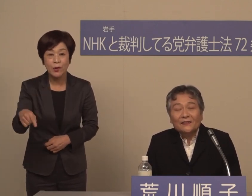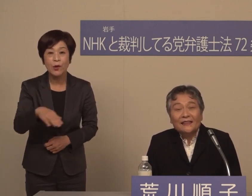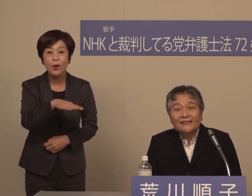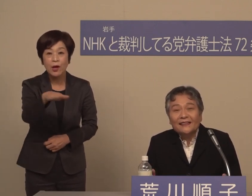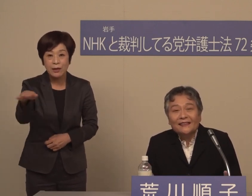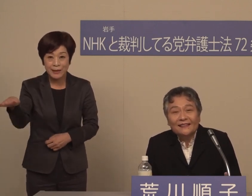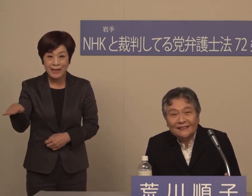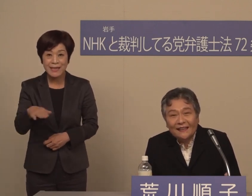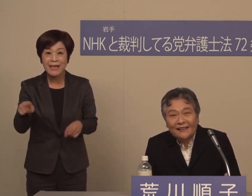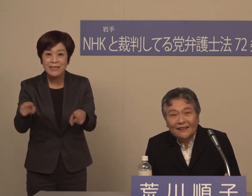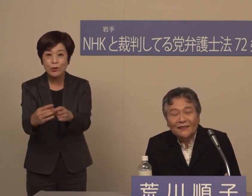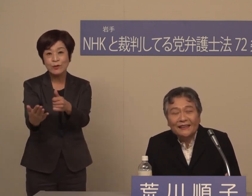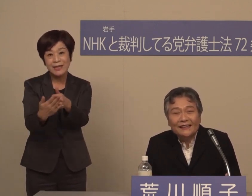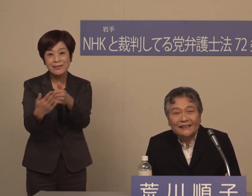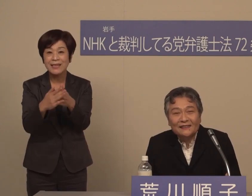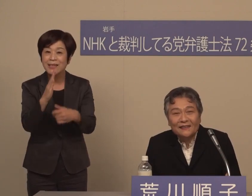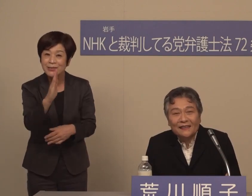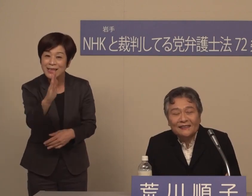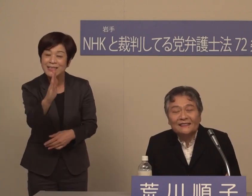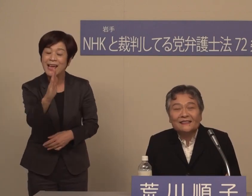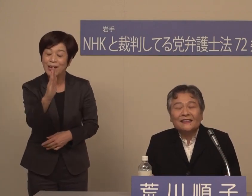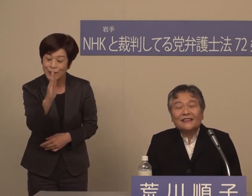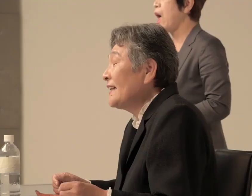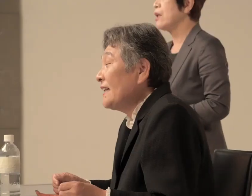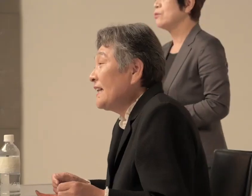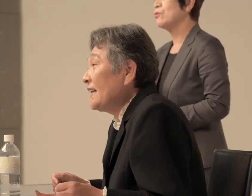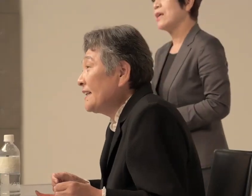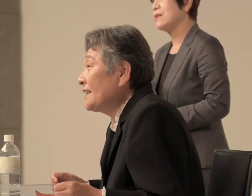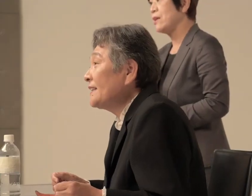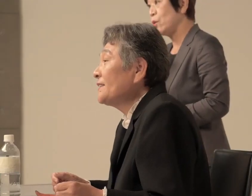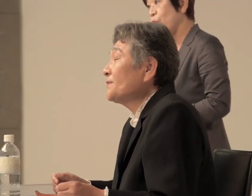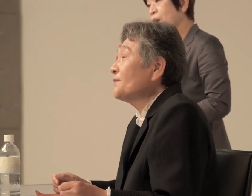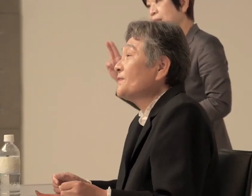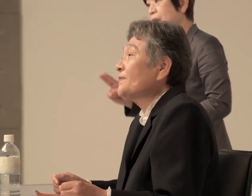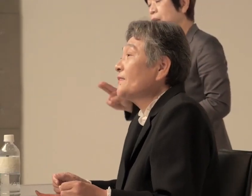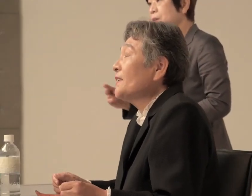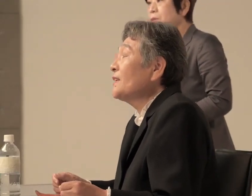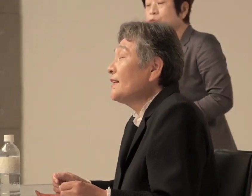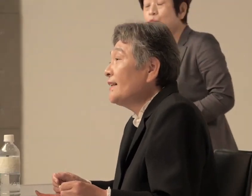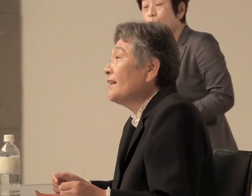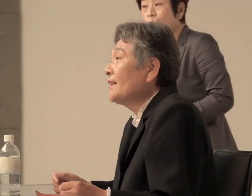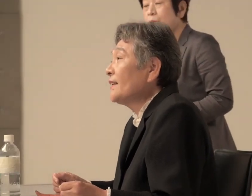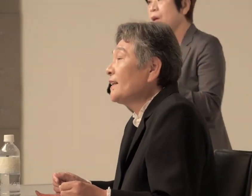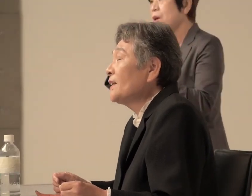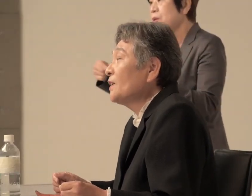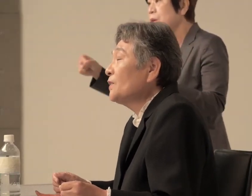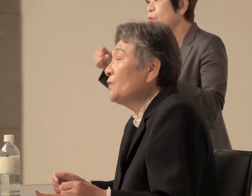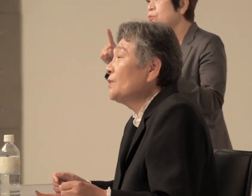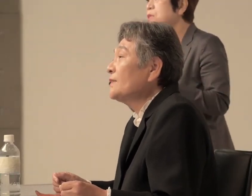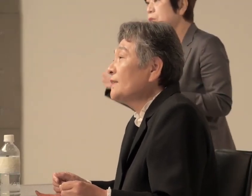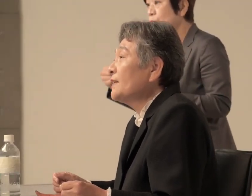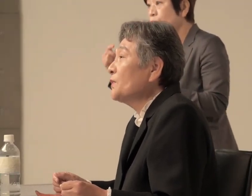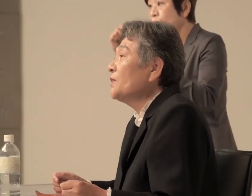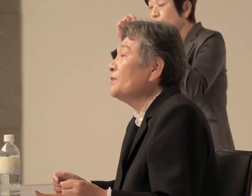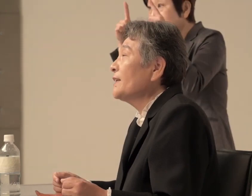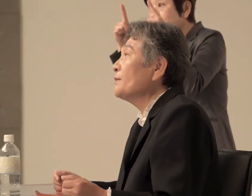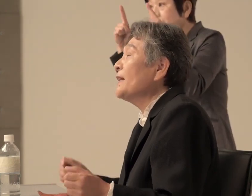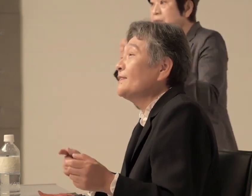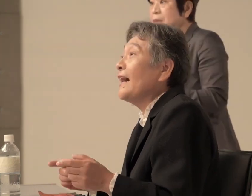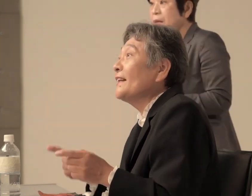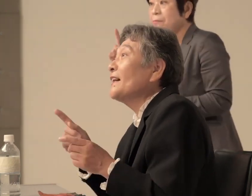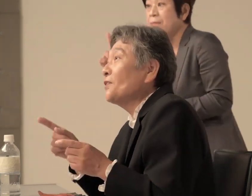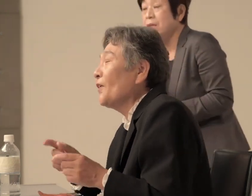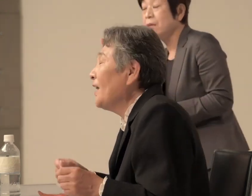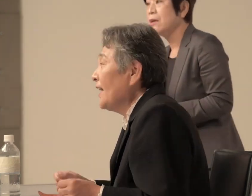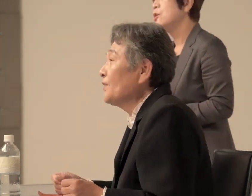あの手伝って下さいお願いいたします日本人を目覚めさせていそうですねそれにはね